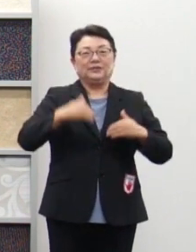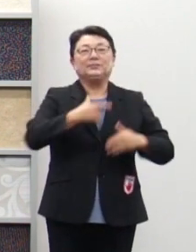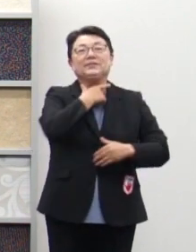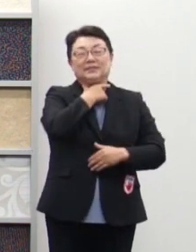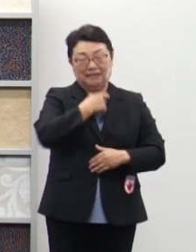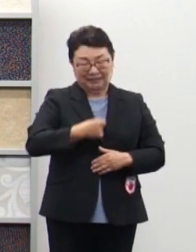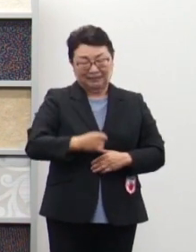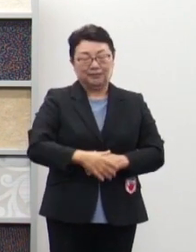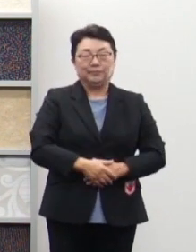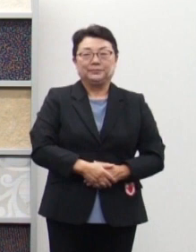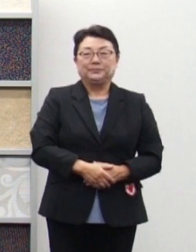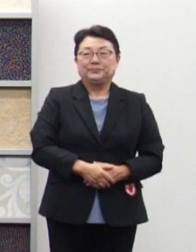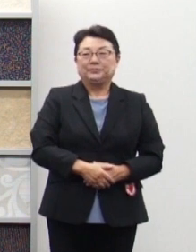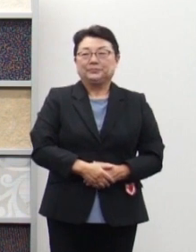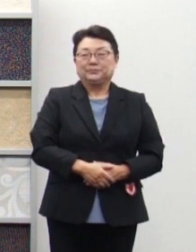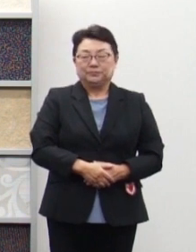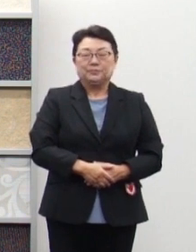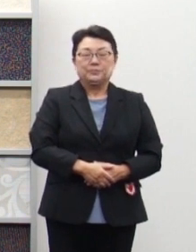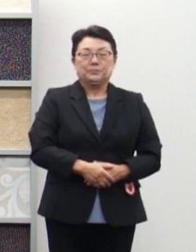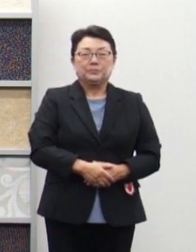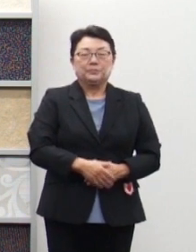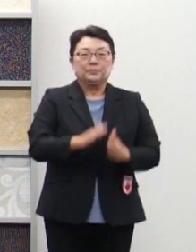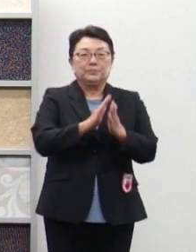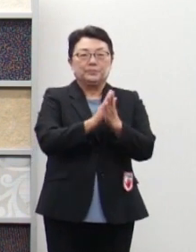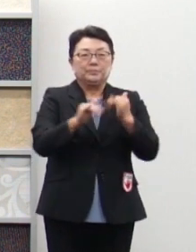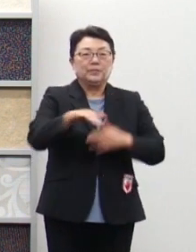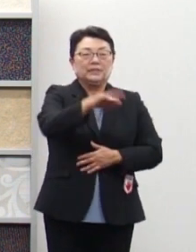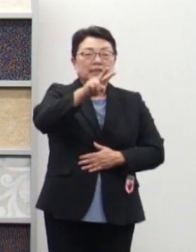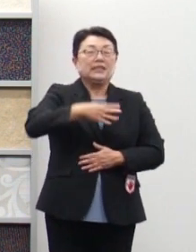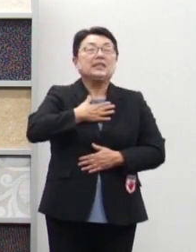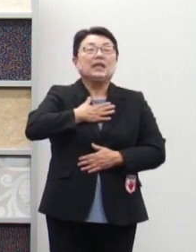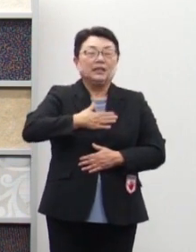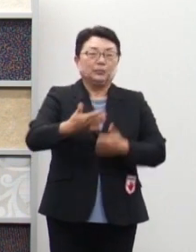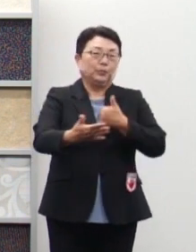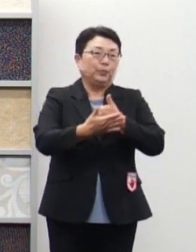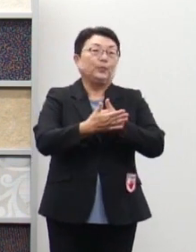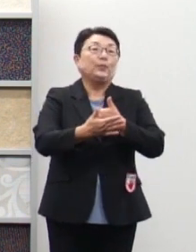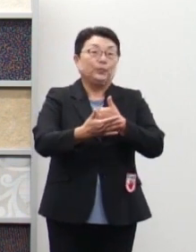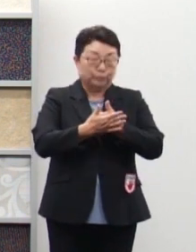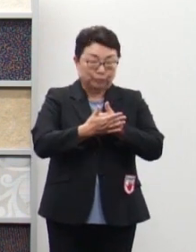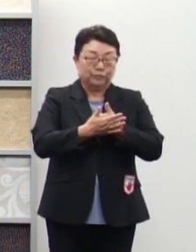考えております。重ねて、皆様のご理解と、ご